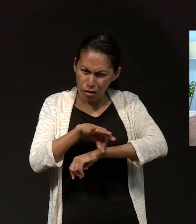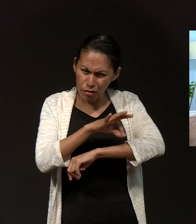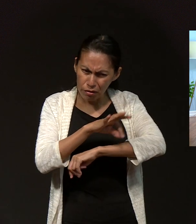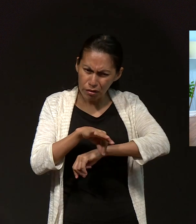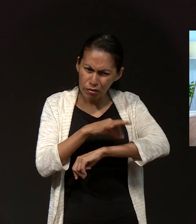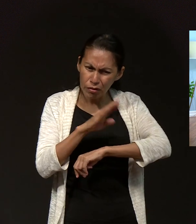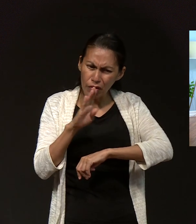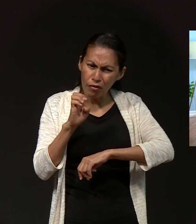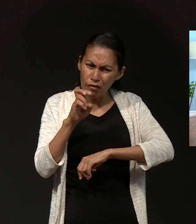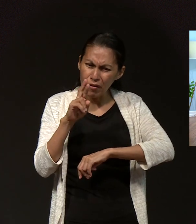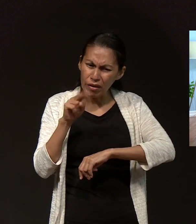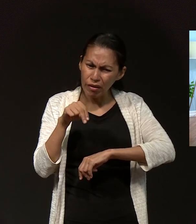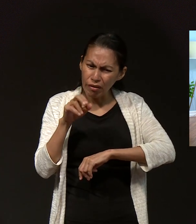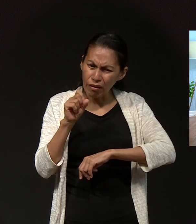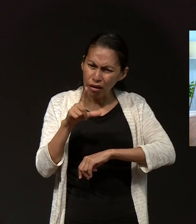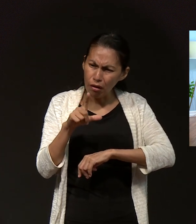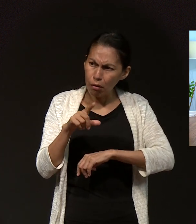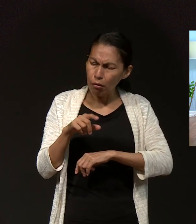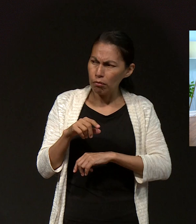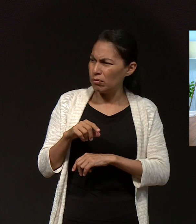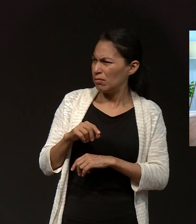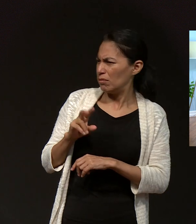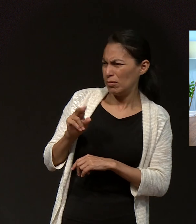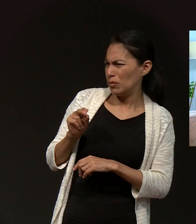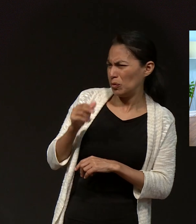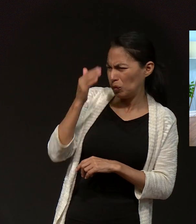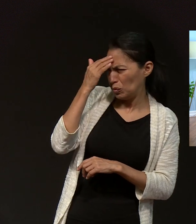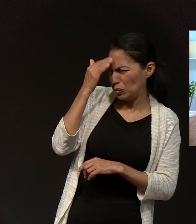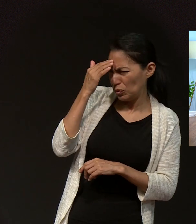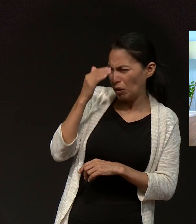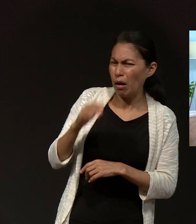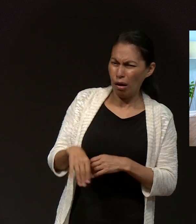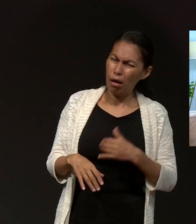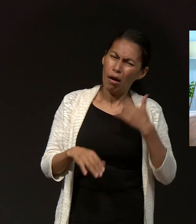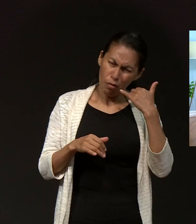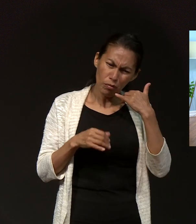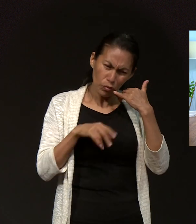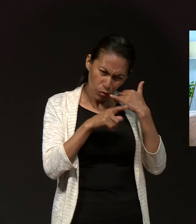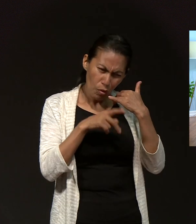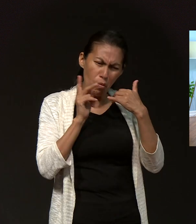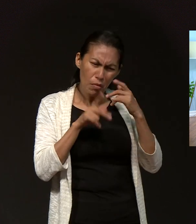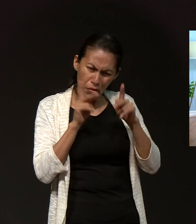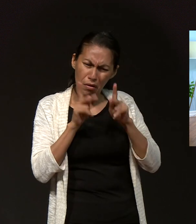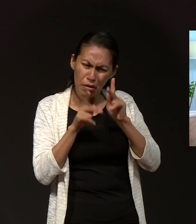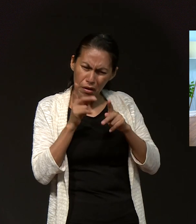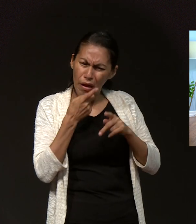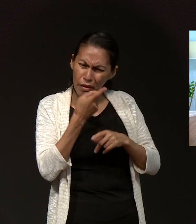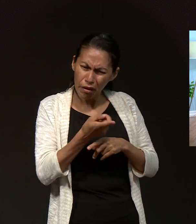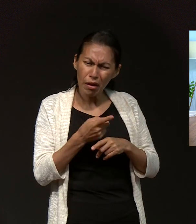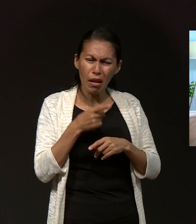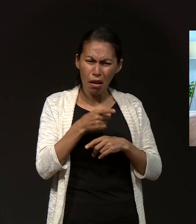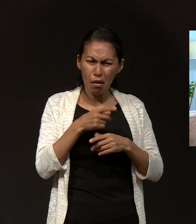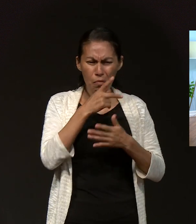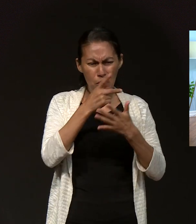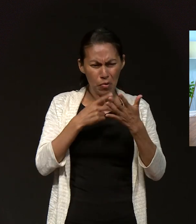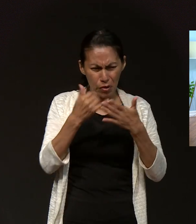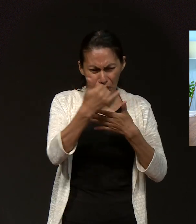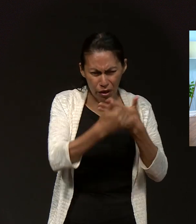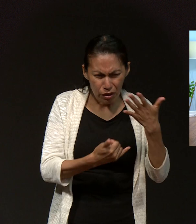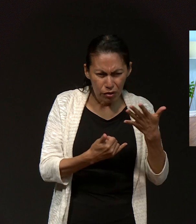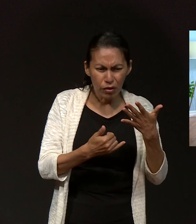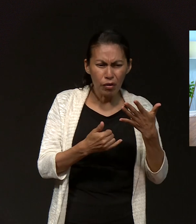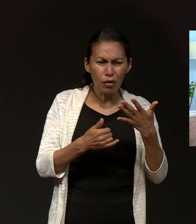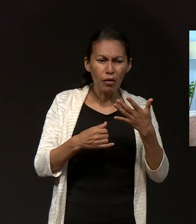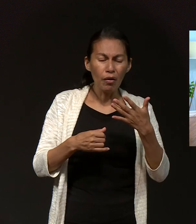sé. Y dice, pues, fíjate que el arquitecto Bernal es un arquitecto muy joven que ha estado trabajando para la universidad y tiene un proyecto de hacer la carrera de